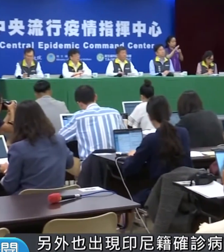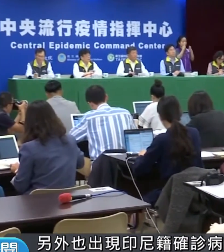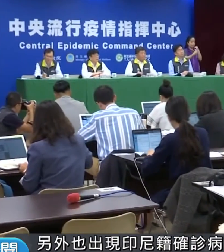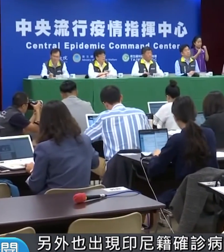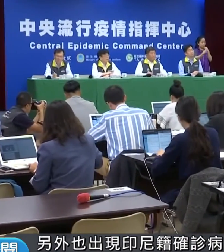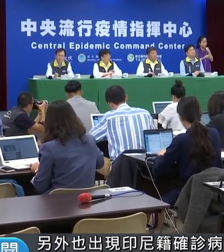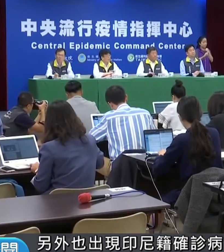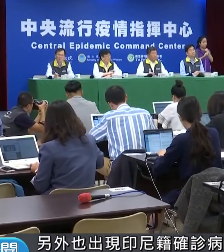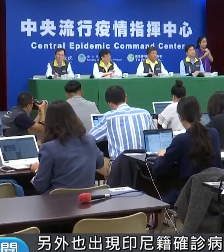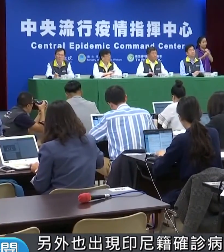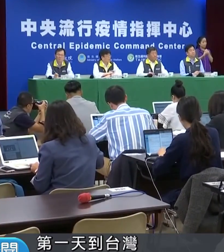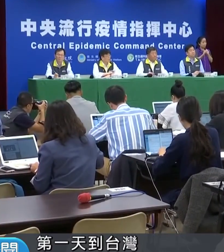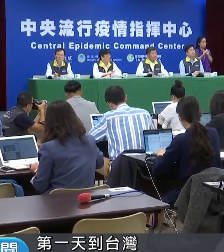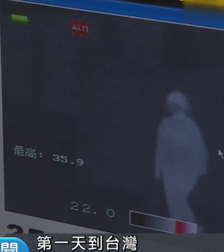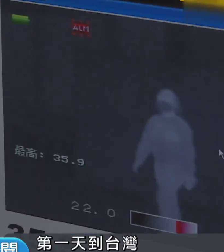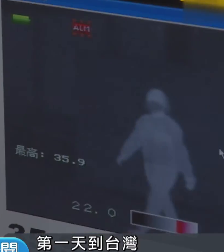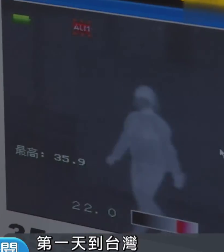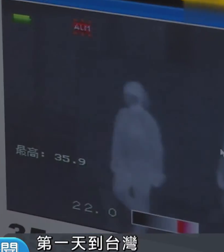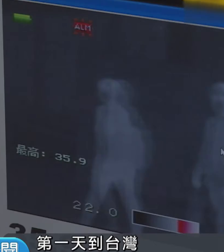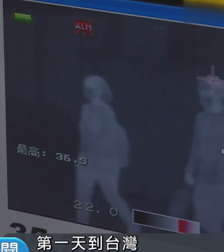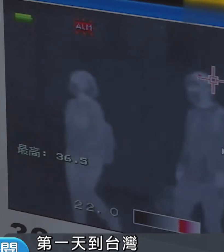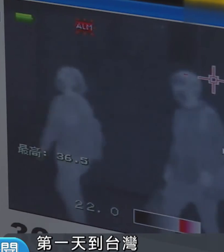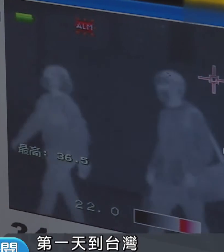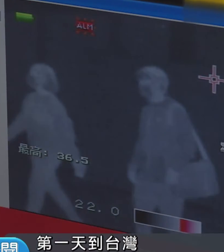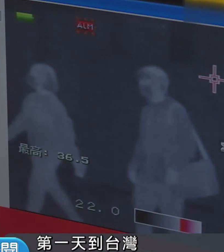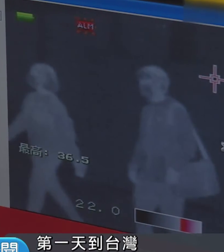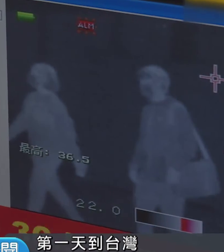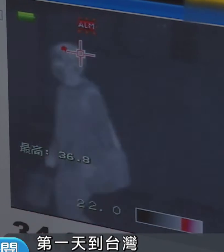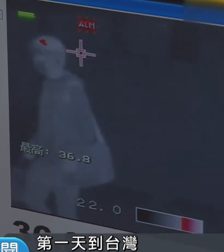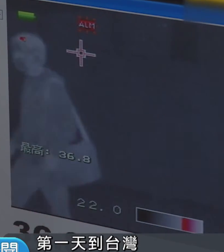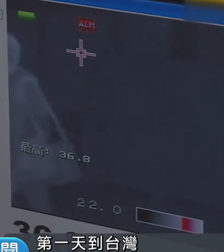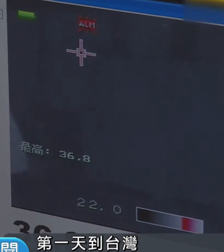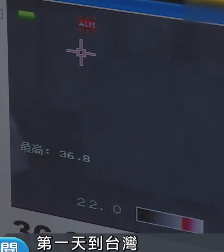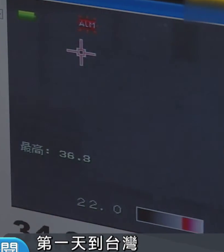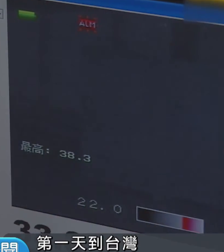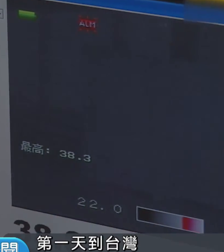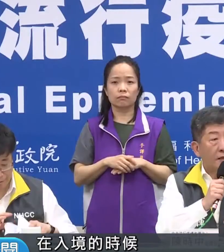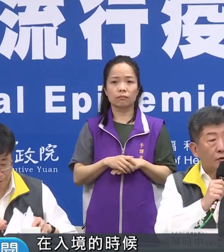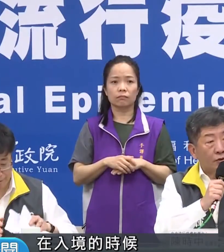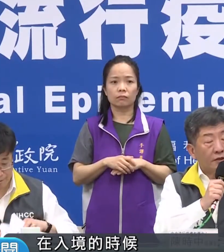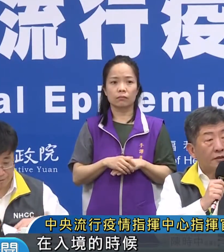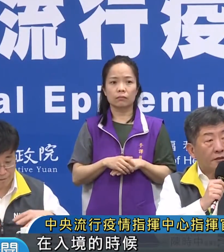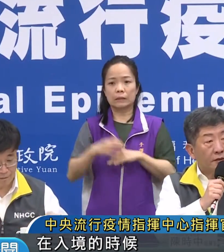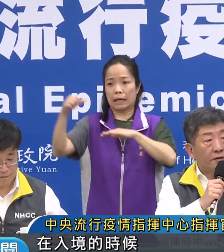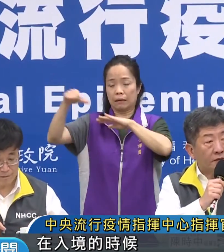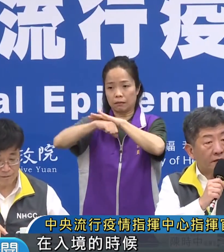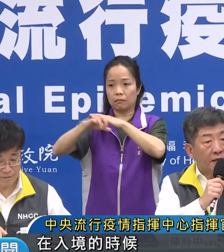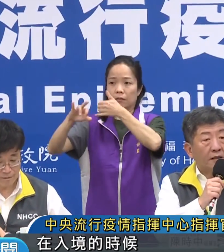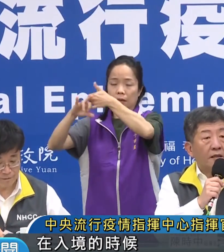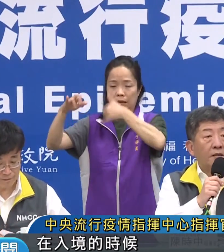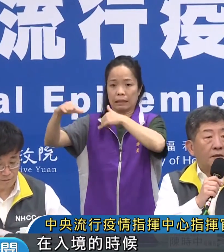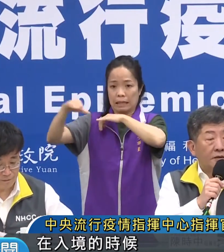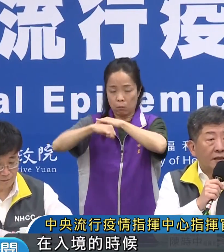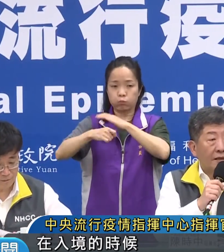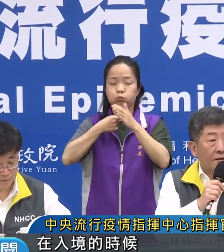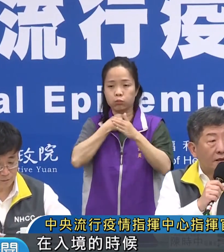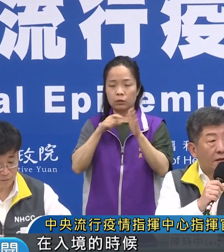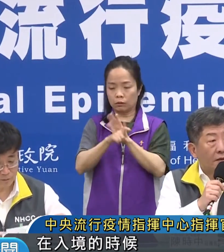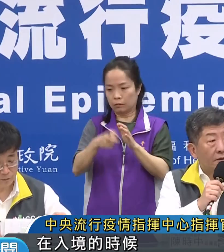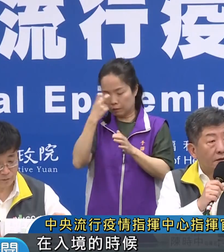工作的移工，第一天到台湾就在入境时检测出阳性反应。 在入境的时候，那有查到有